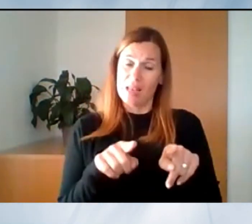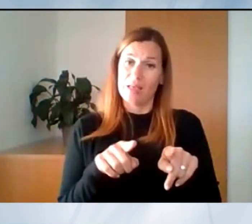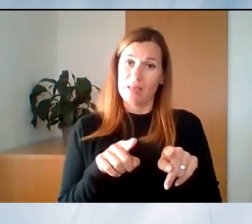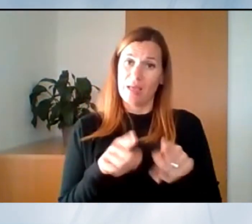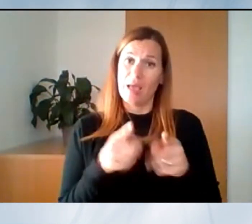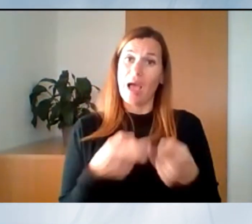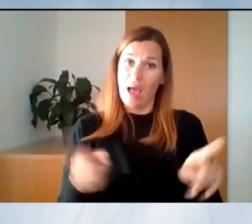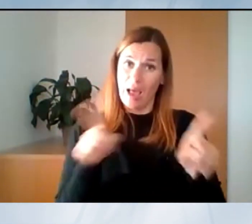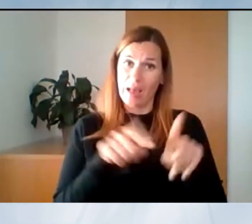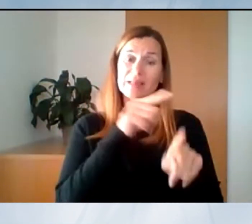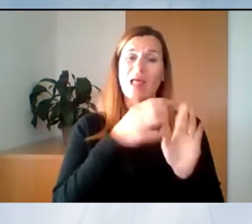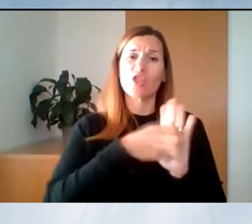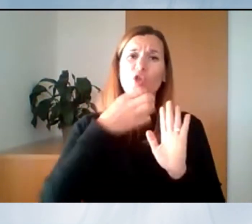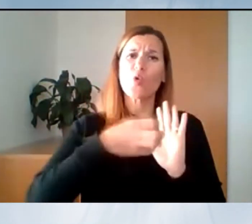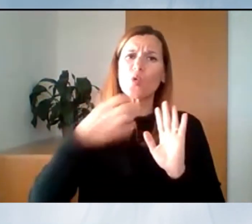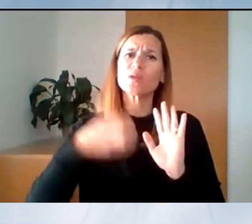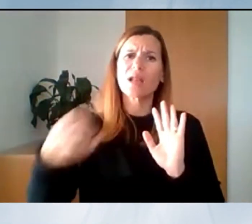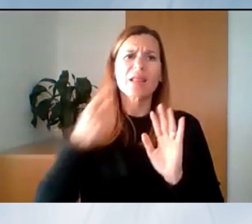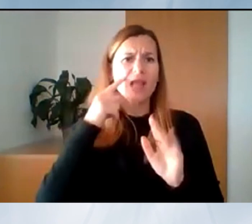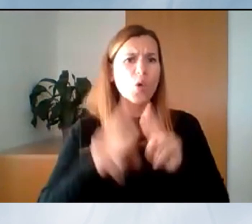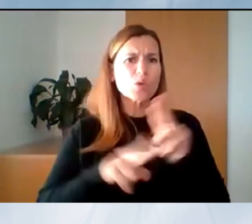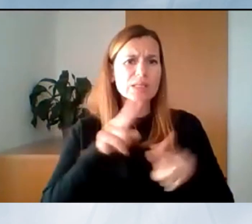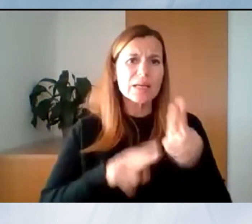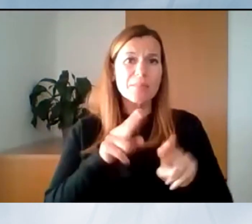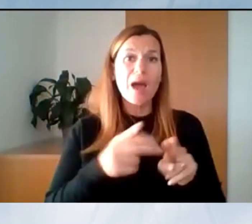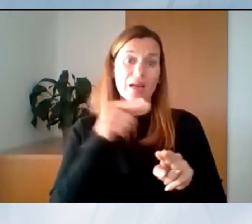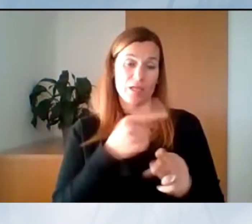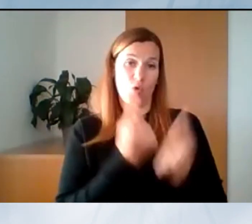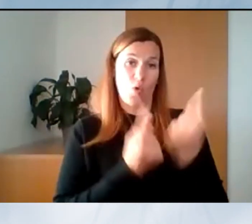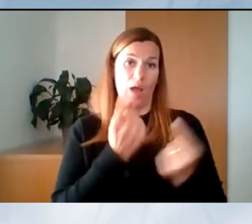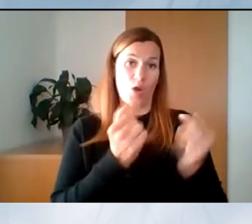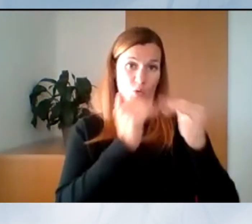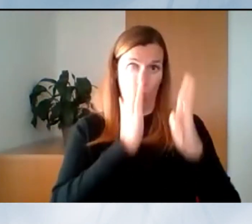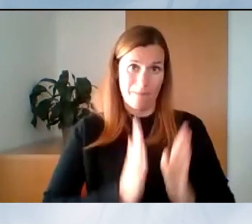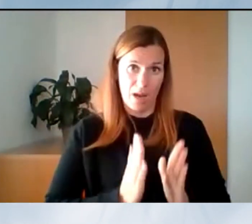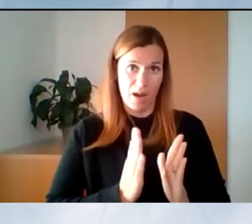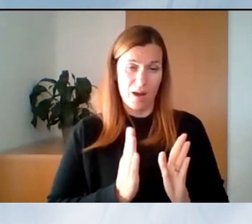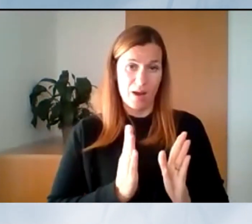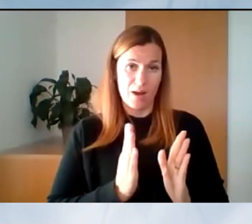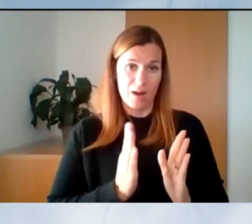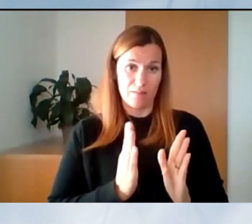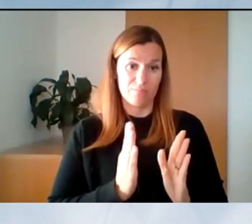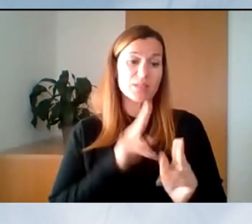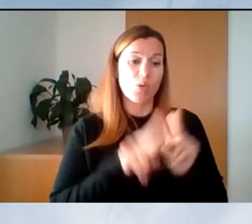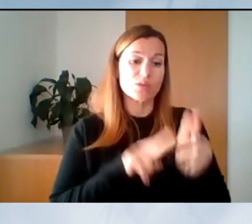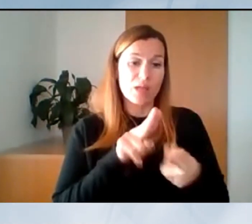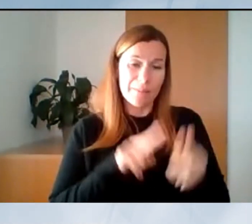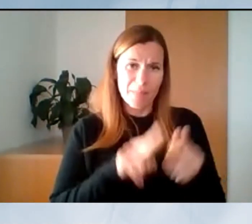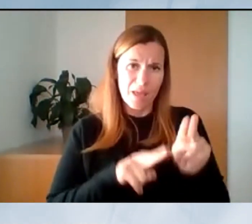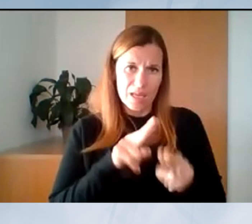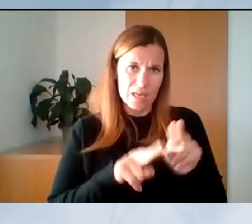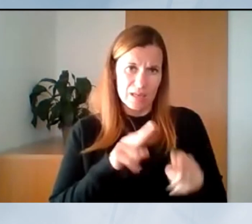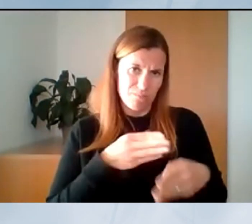Ali je ta dolgotrajna oskrba se dogajala doma, pa so zanj